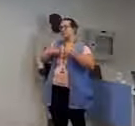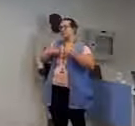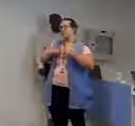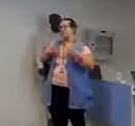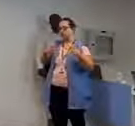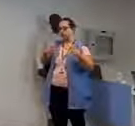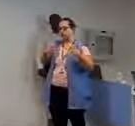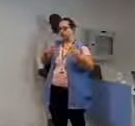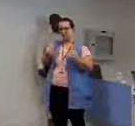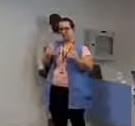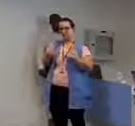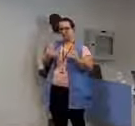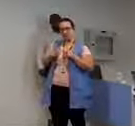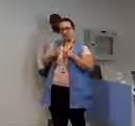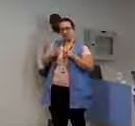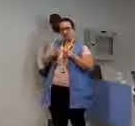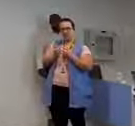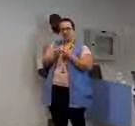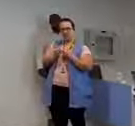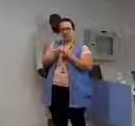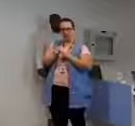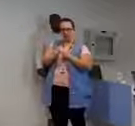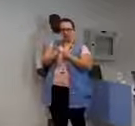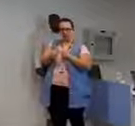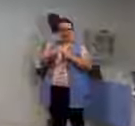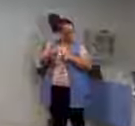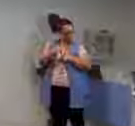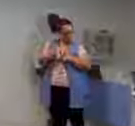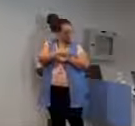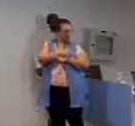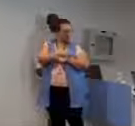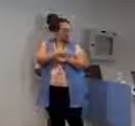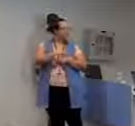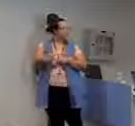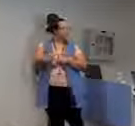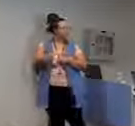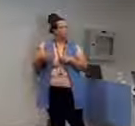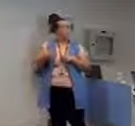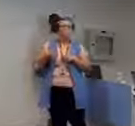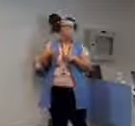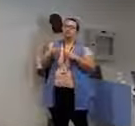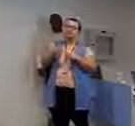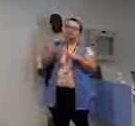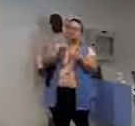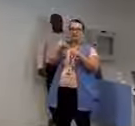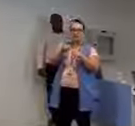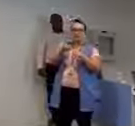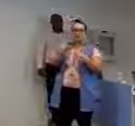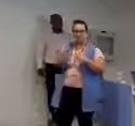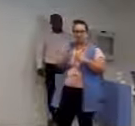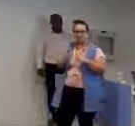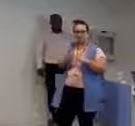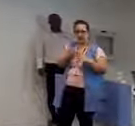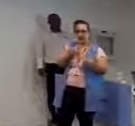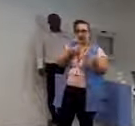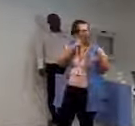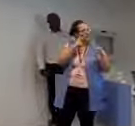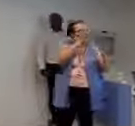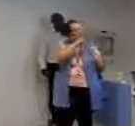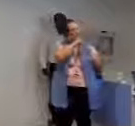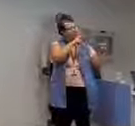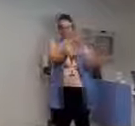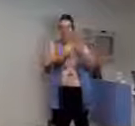enrugado, está enrugado aqui, Então eu gastei uma energia danada produzindo um estampo que não